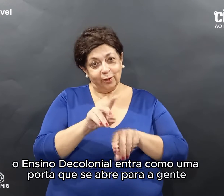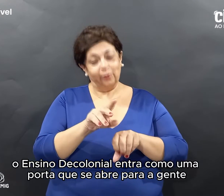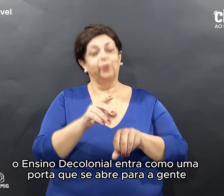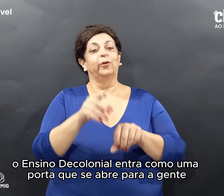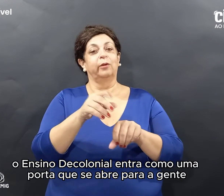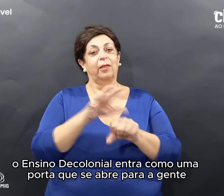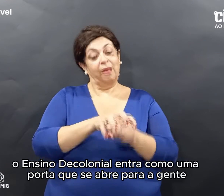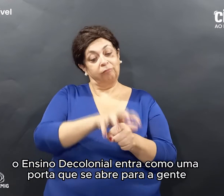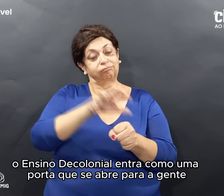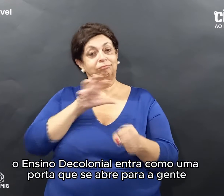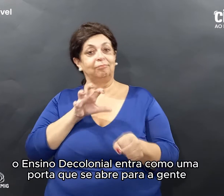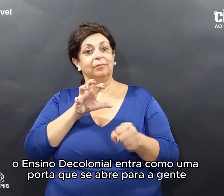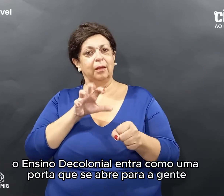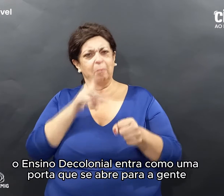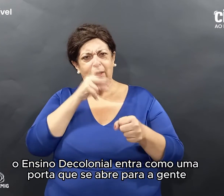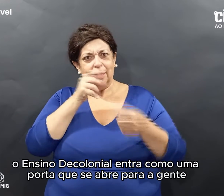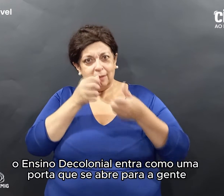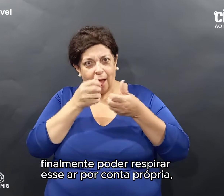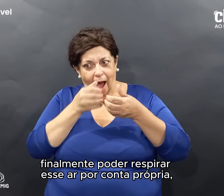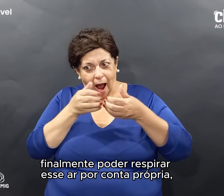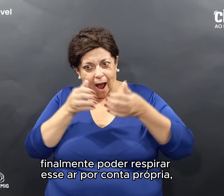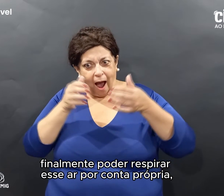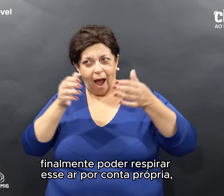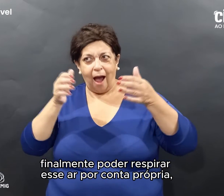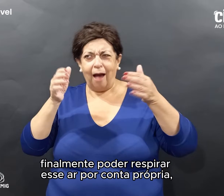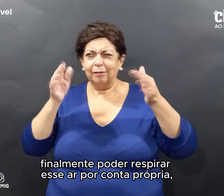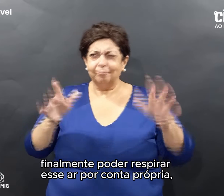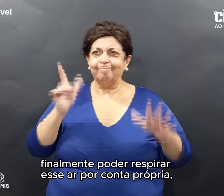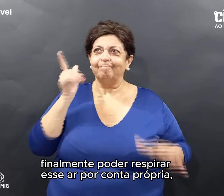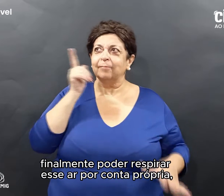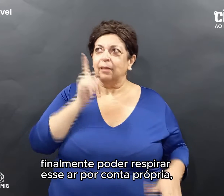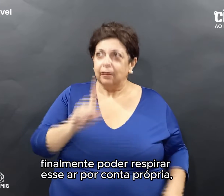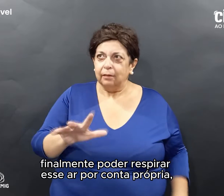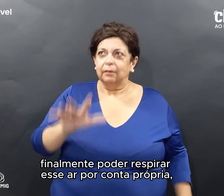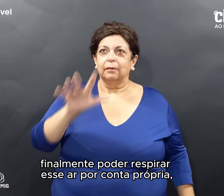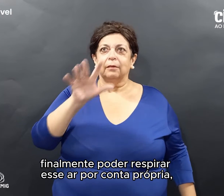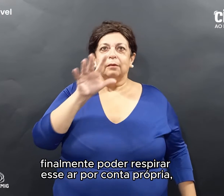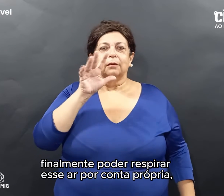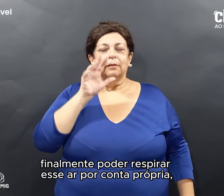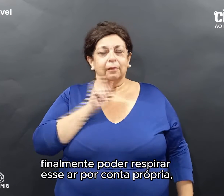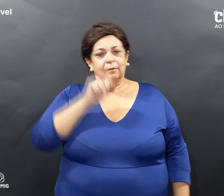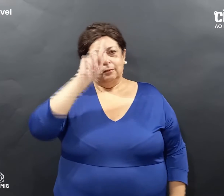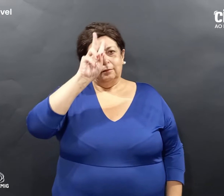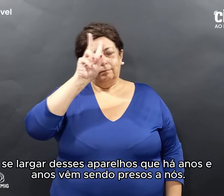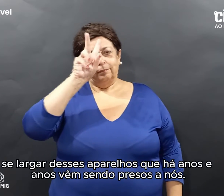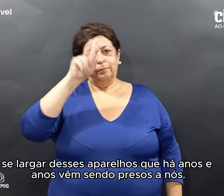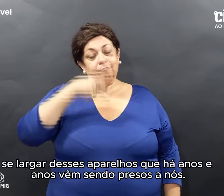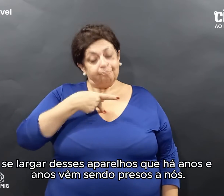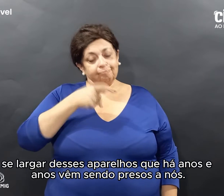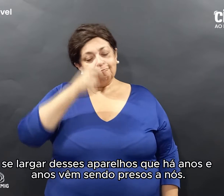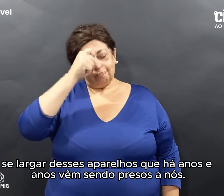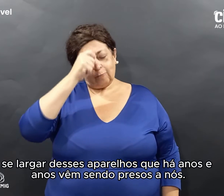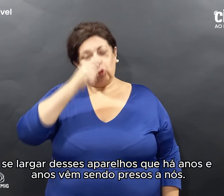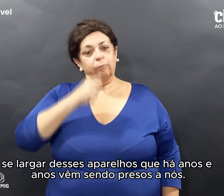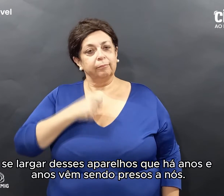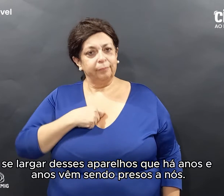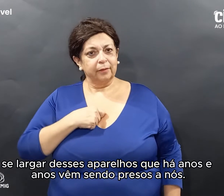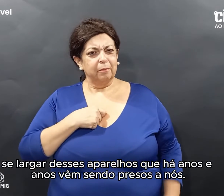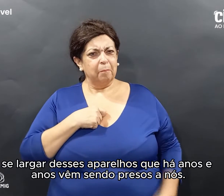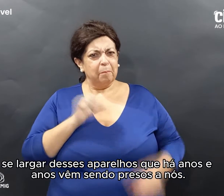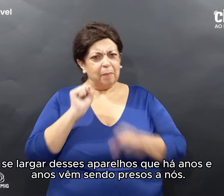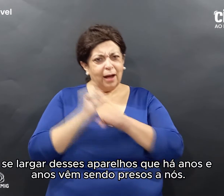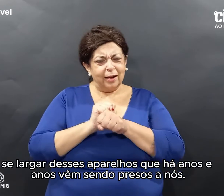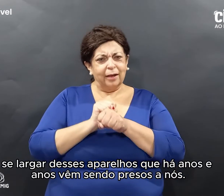uma porta que se abre para a gente finalmente poder respirar esse ar por conta própria, né? Se largar desses aparelhos